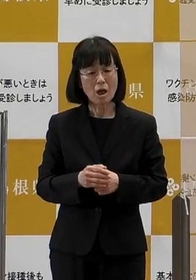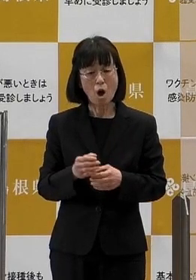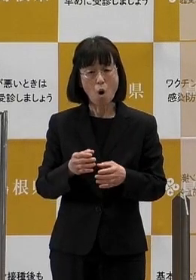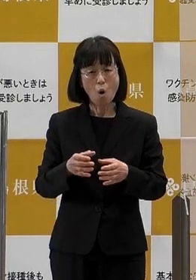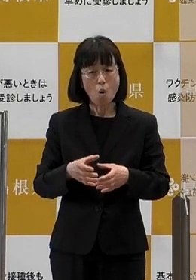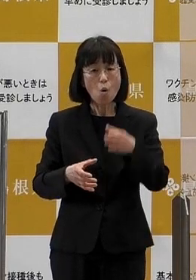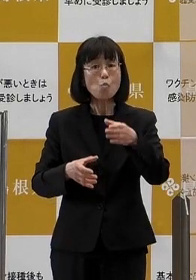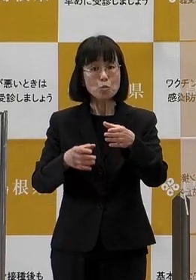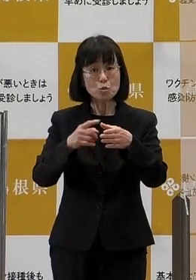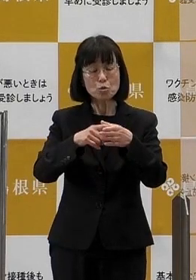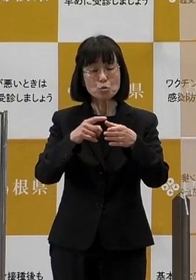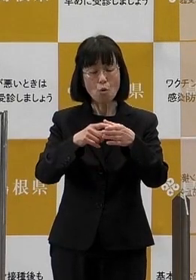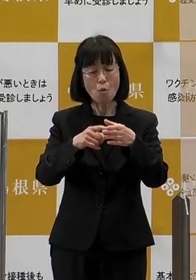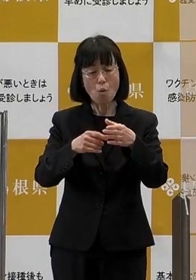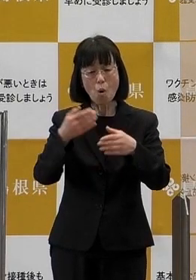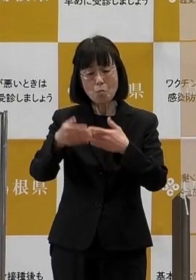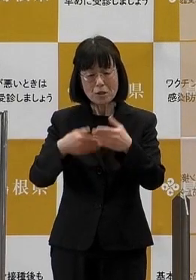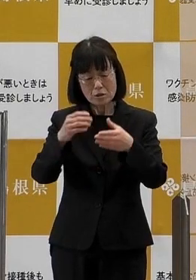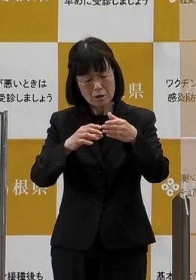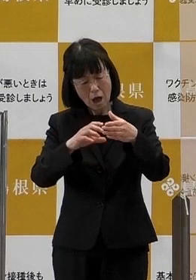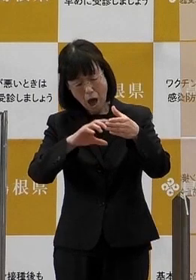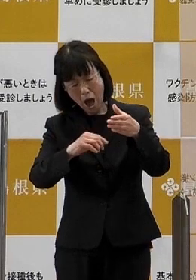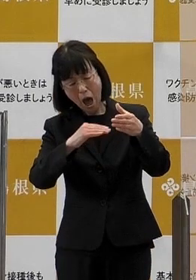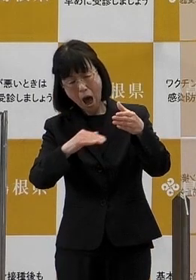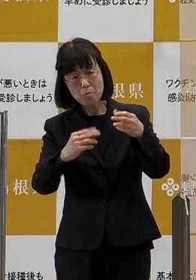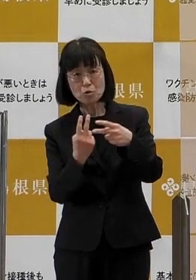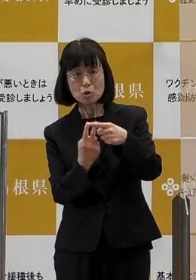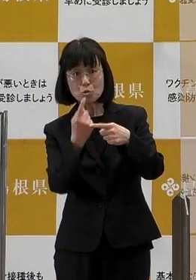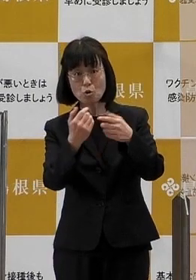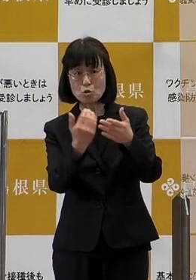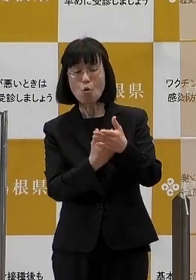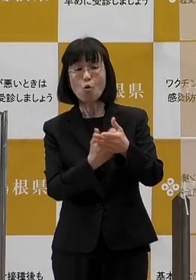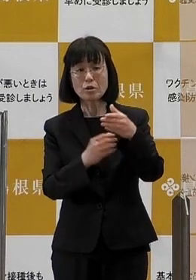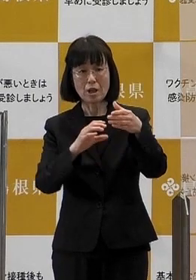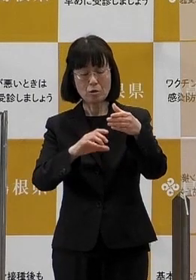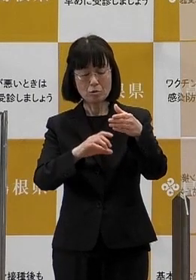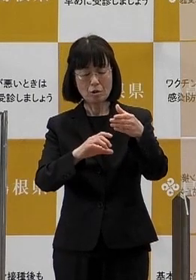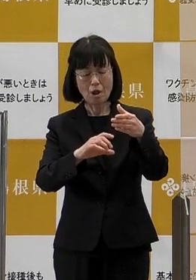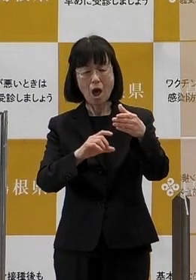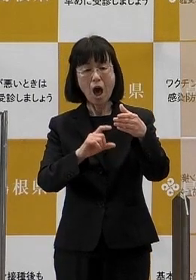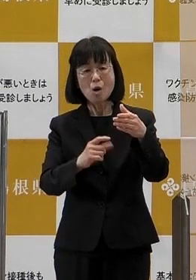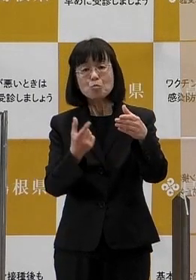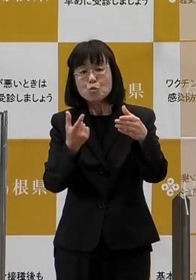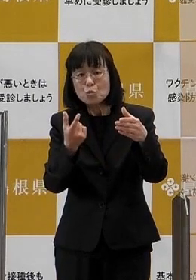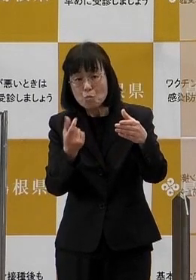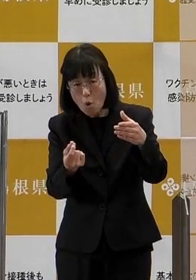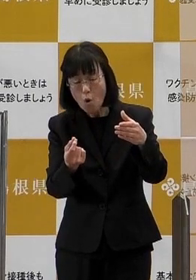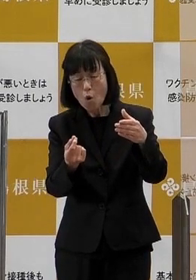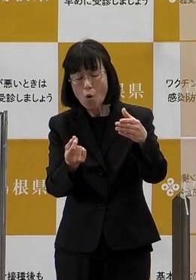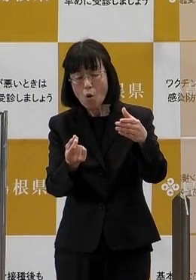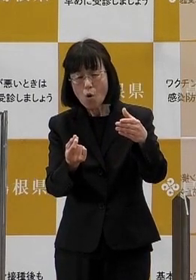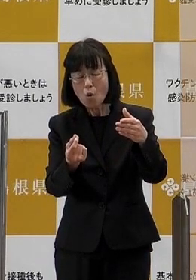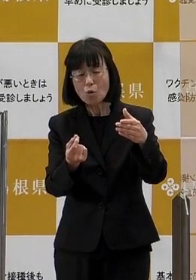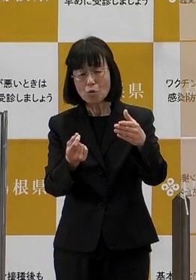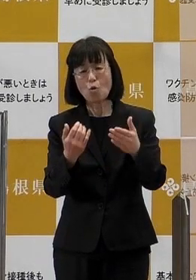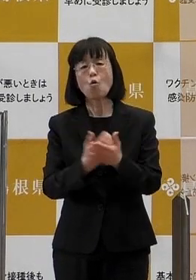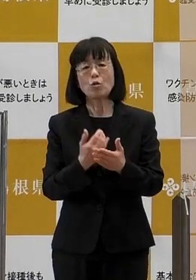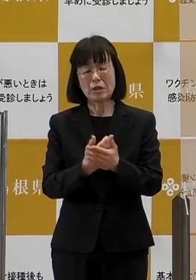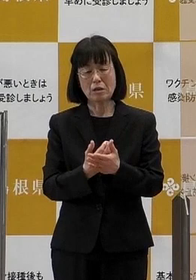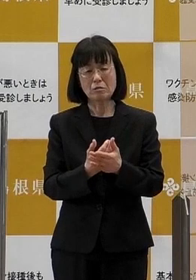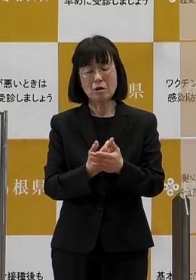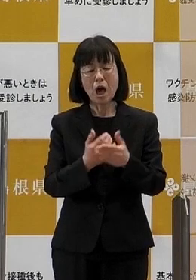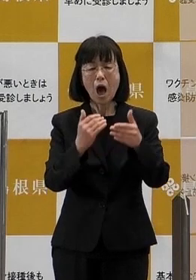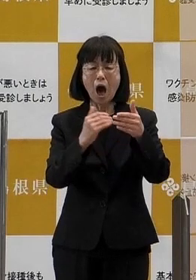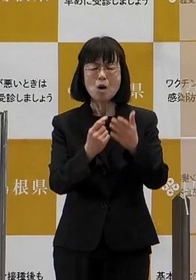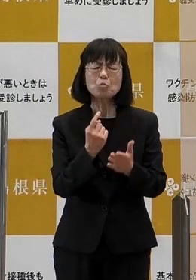ね、半分残ってる、これを半分も残ってると見るのか、半分しか残ってないと見るのか、